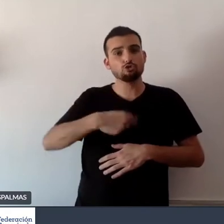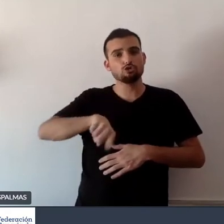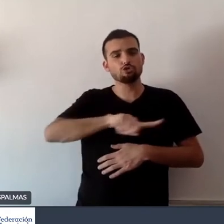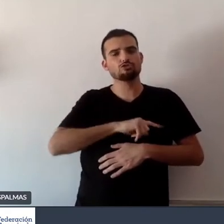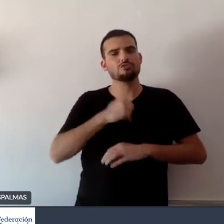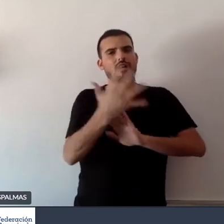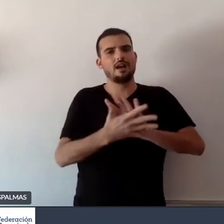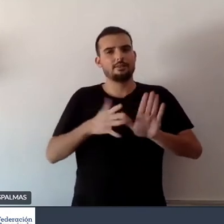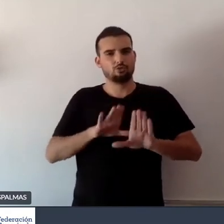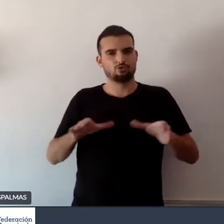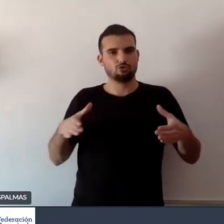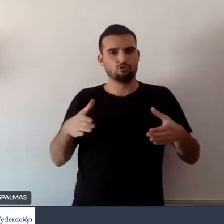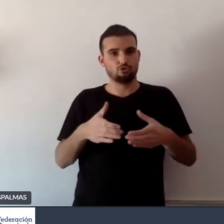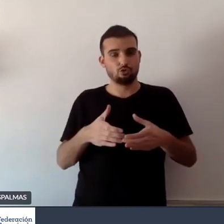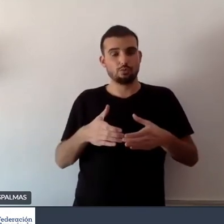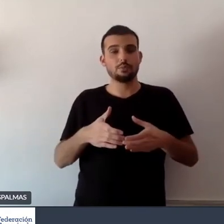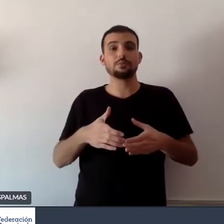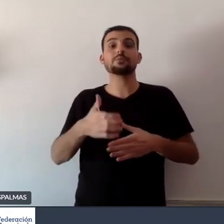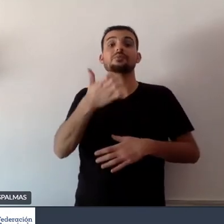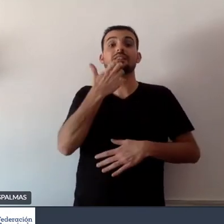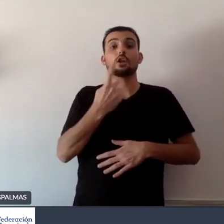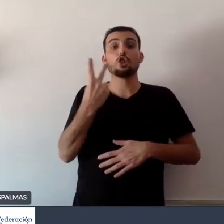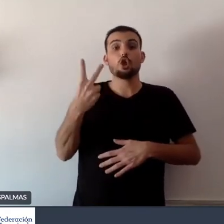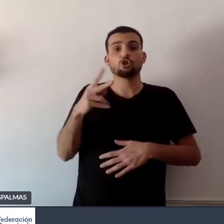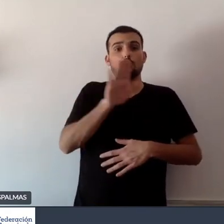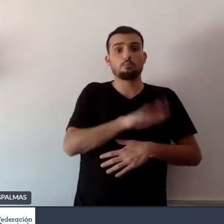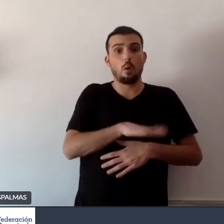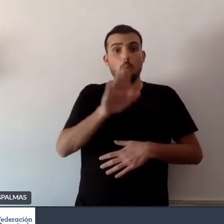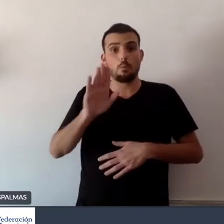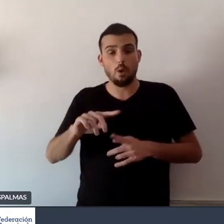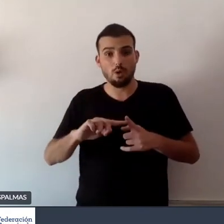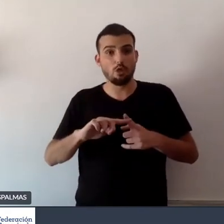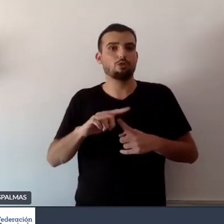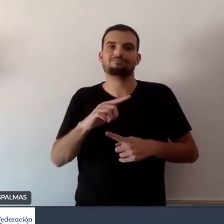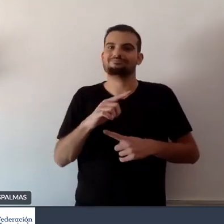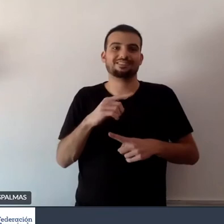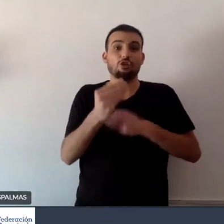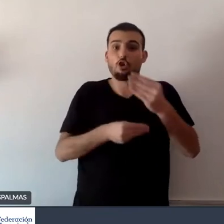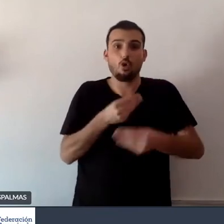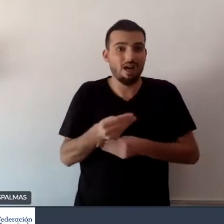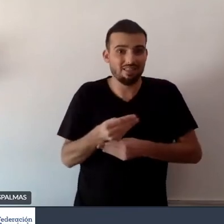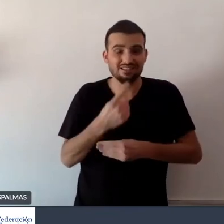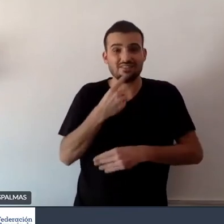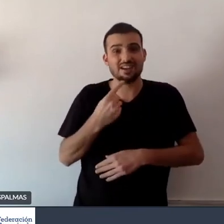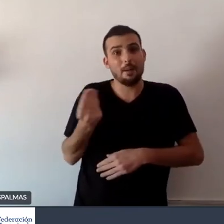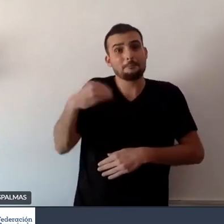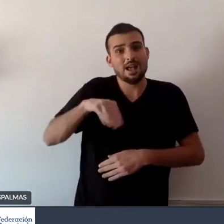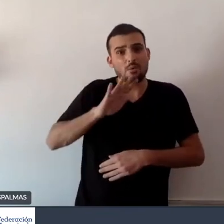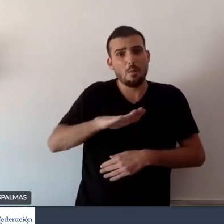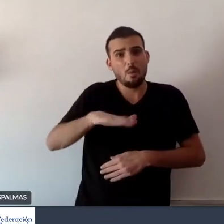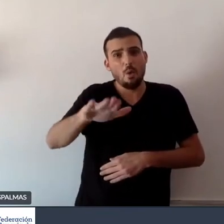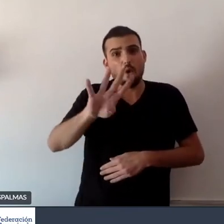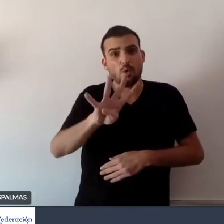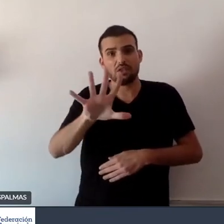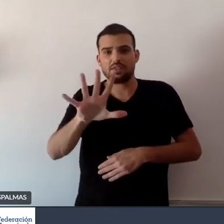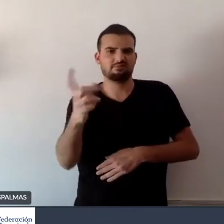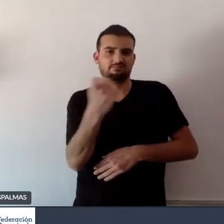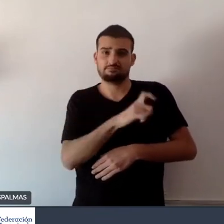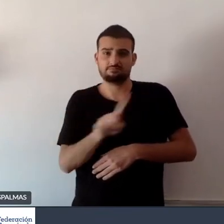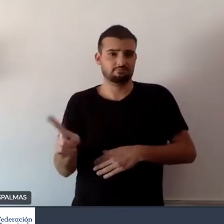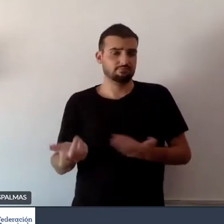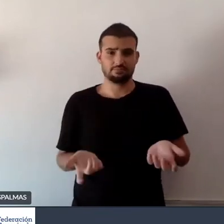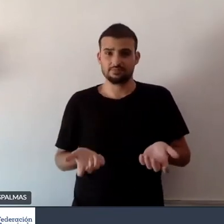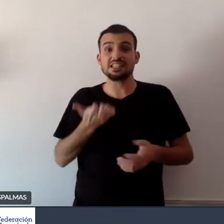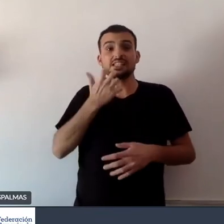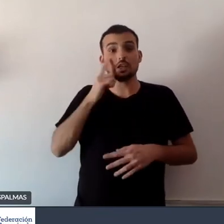todo aquello que no se genere con dos botes no se va a generar con cuatro o cinco. Con lo cual, en el momento en el que seamos conscientes de que